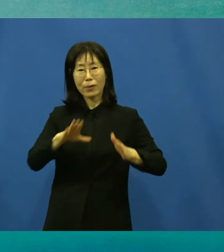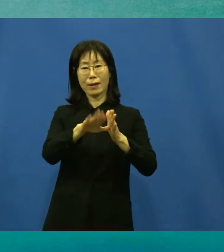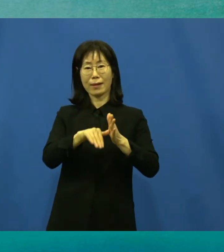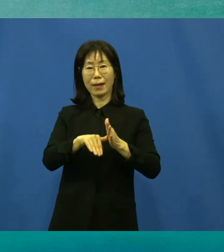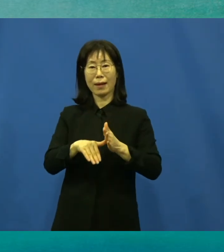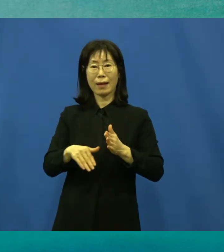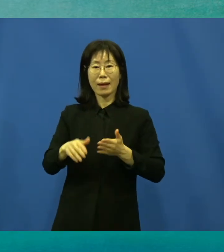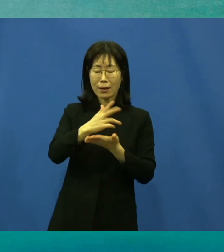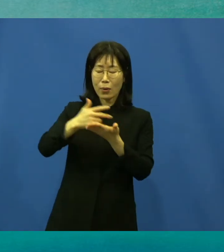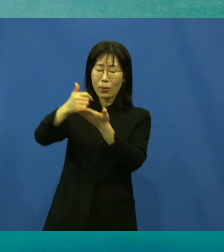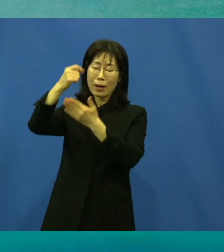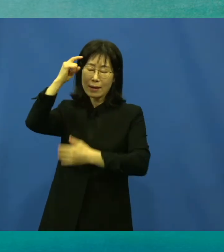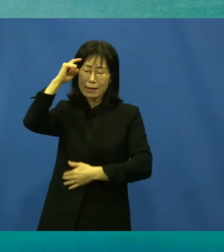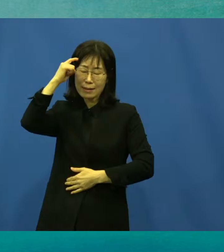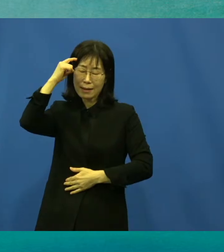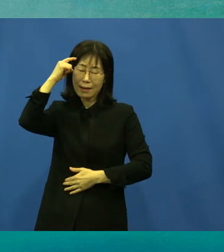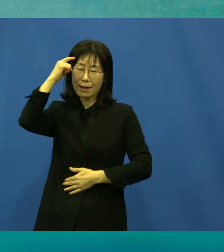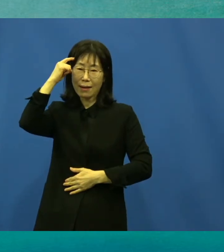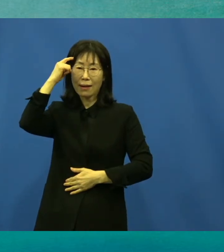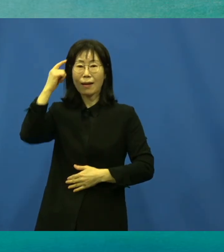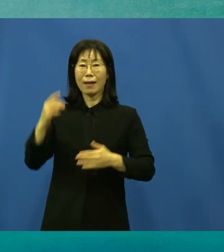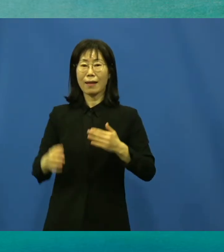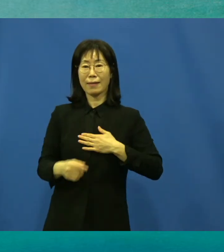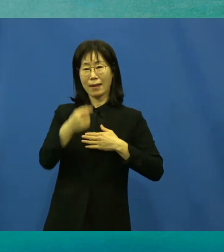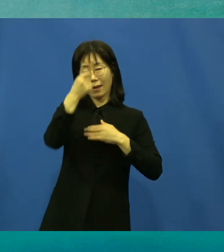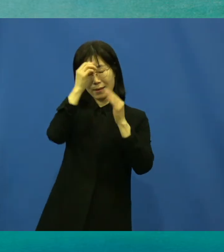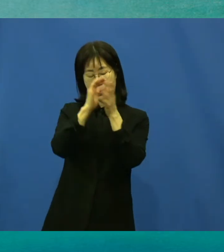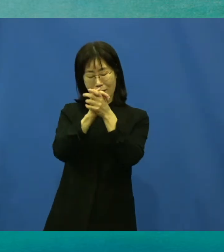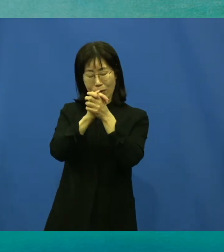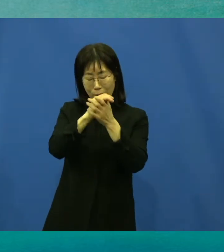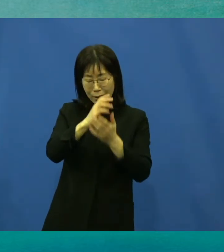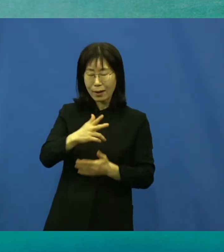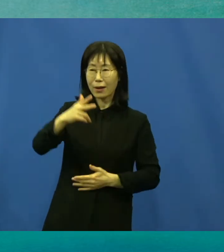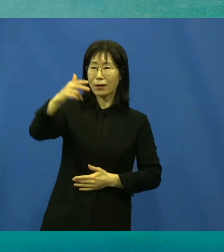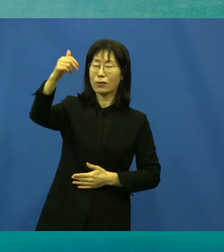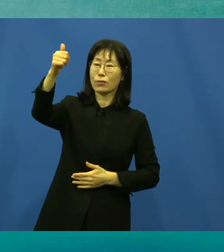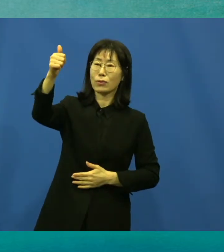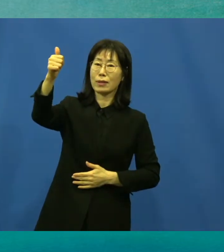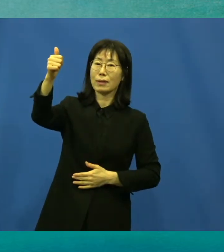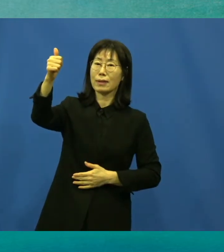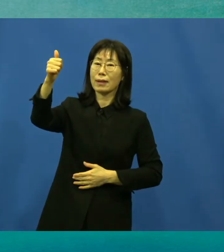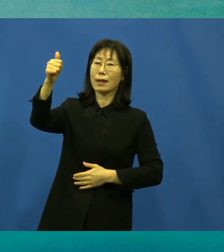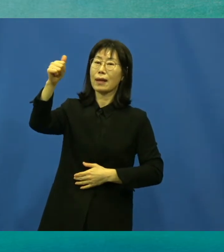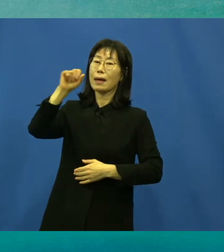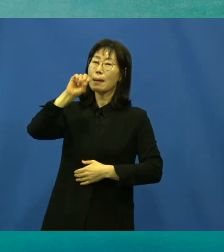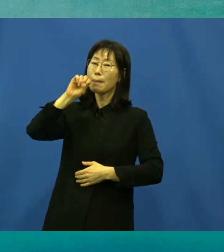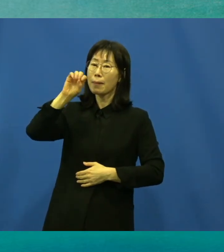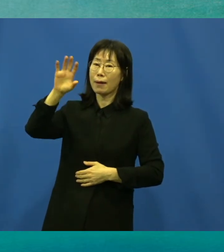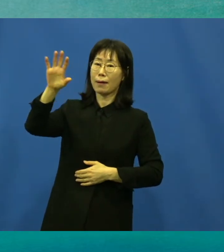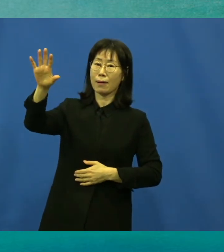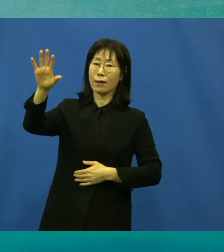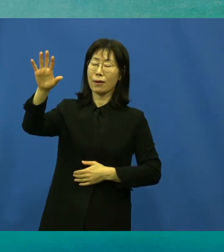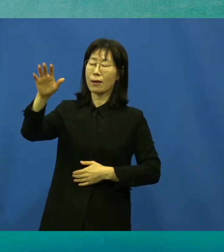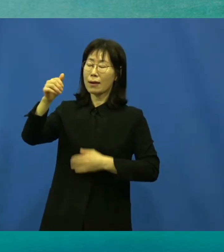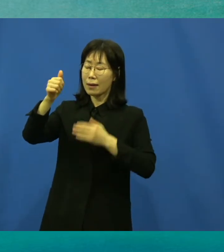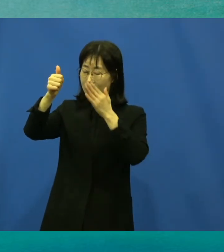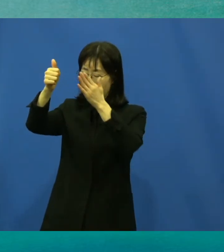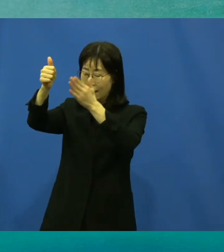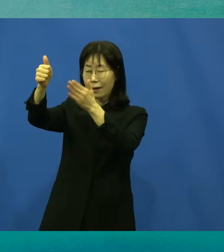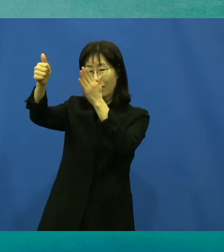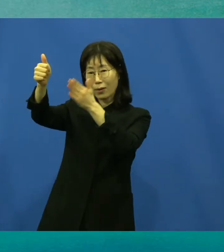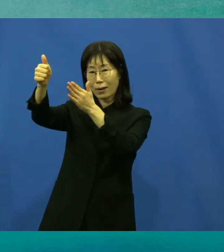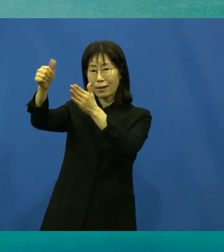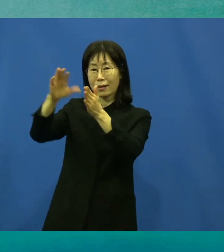여호와를 생각하였더니 내 기도가 주께 이르렀사오며 주의 성전에